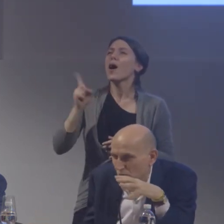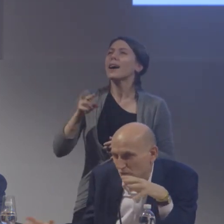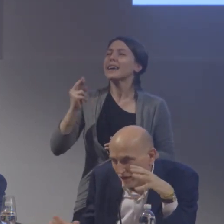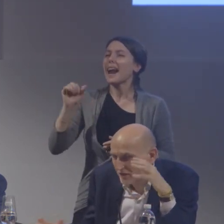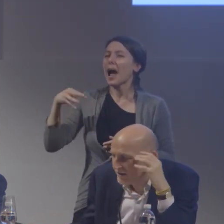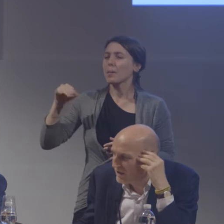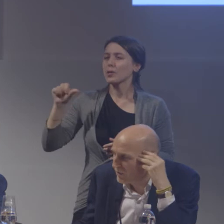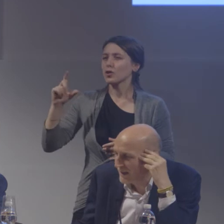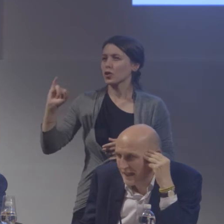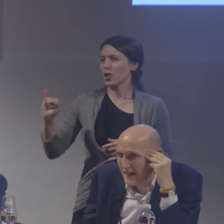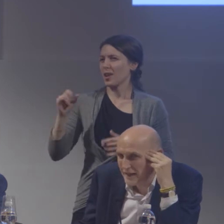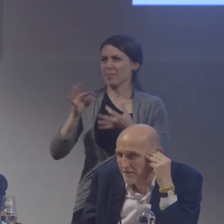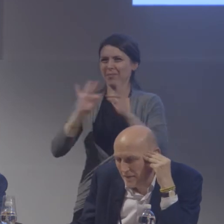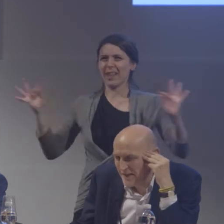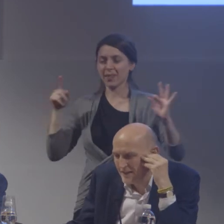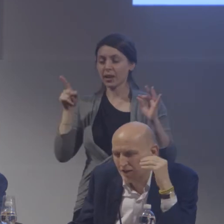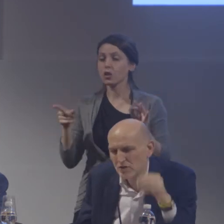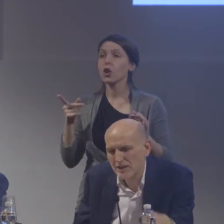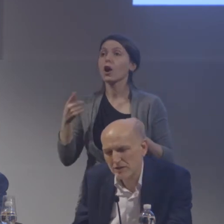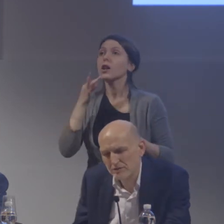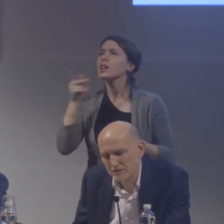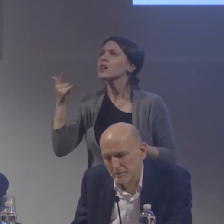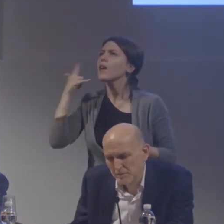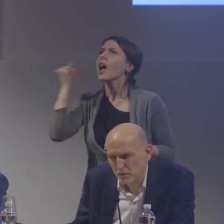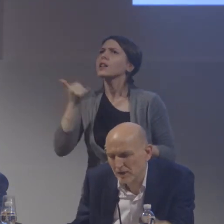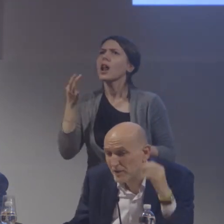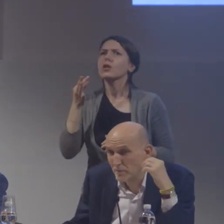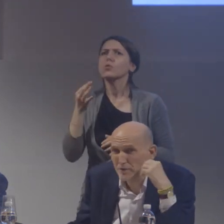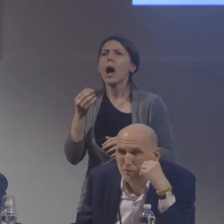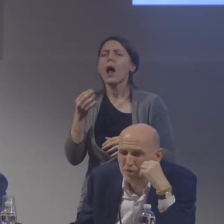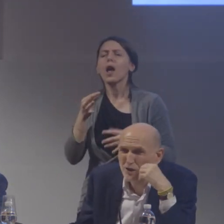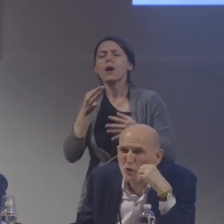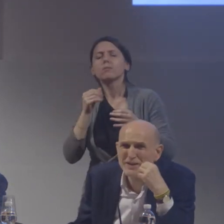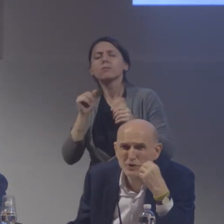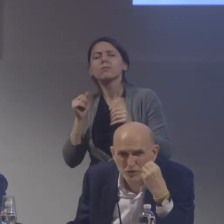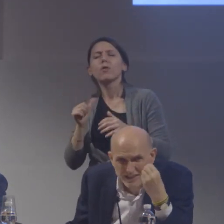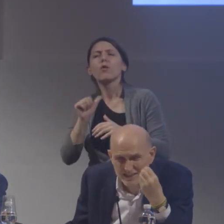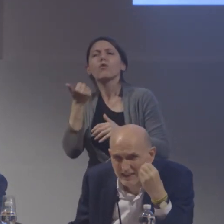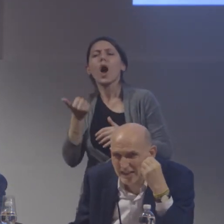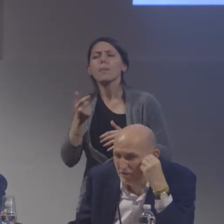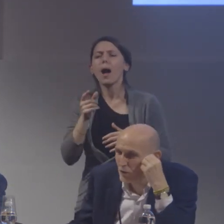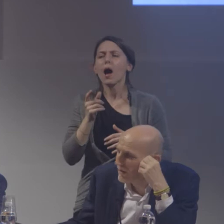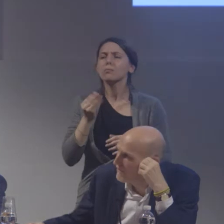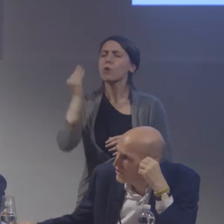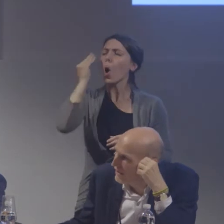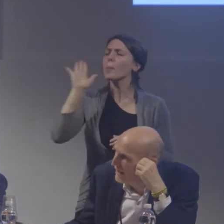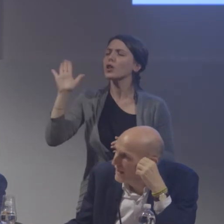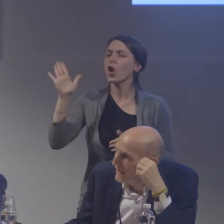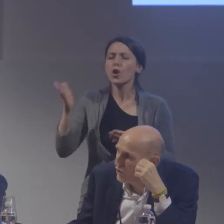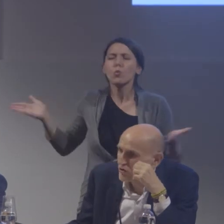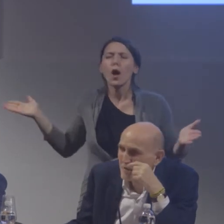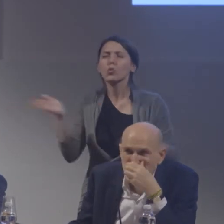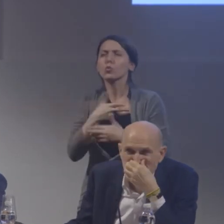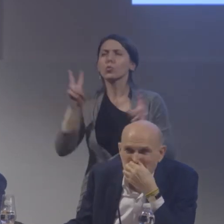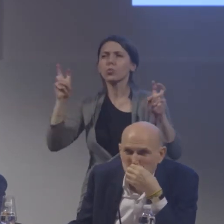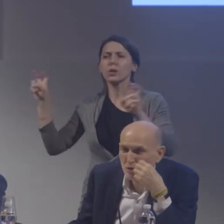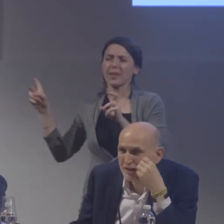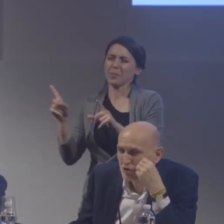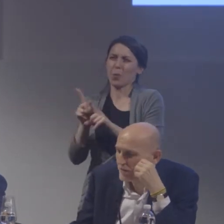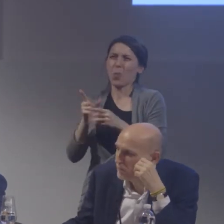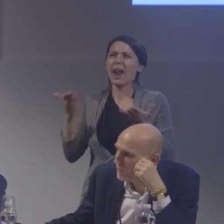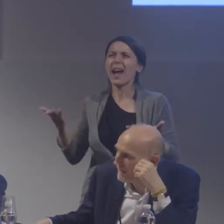sua su tutto, ecco, l'intellettuale è veramente cosa totalmente opposta all'opinionista, che è la figura invece che oggi prevale